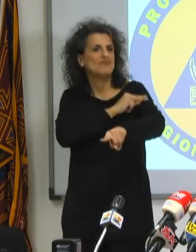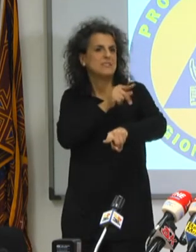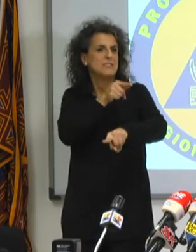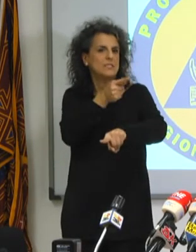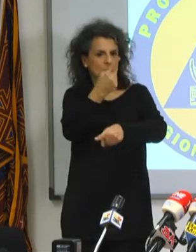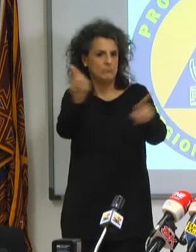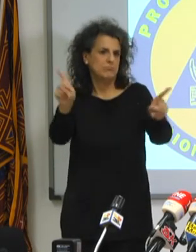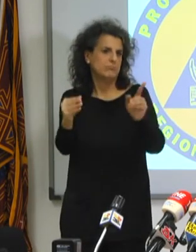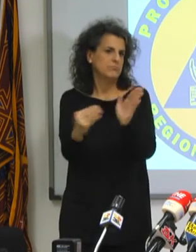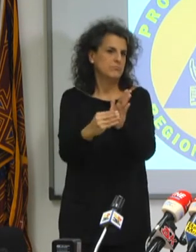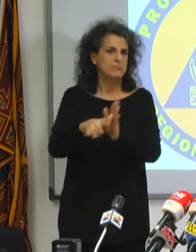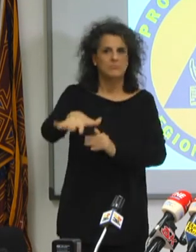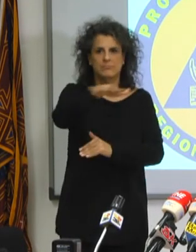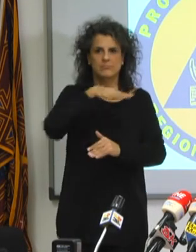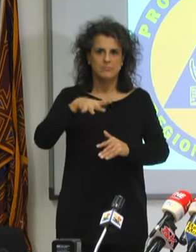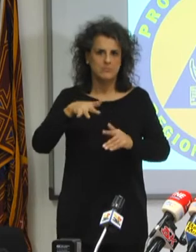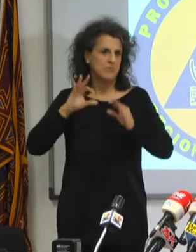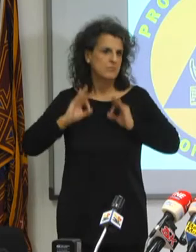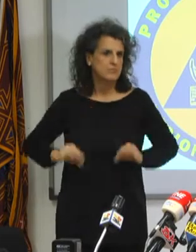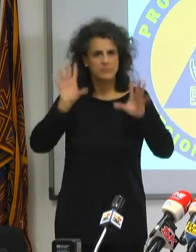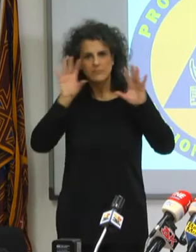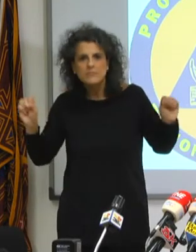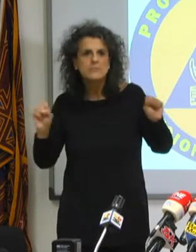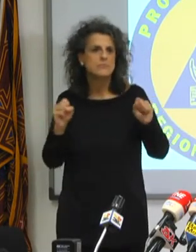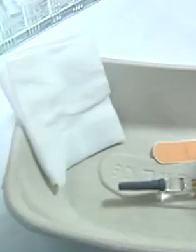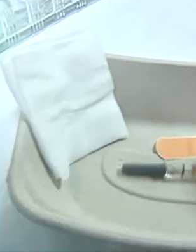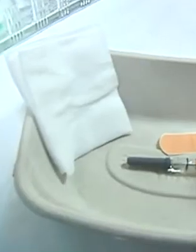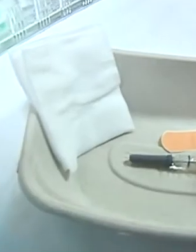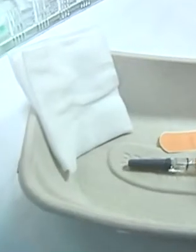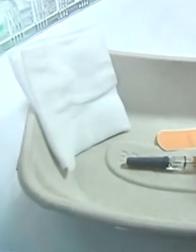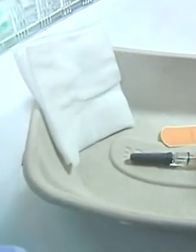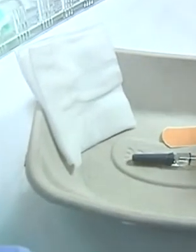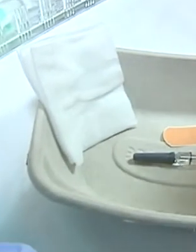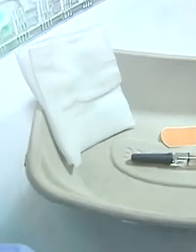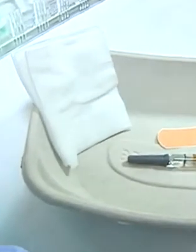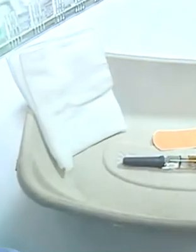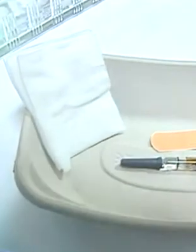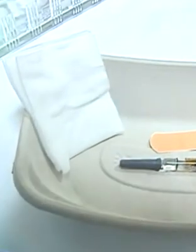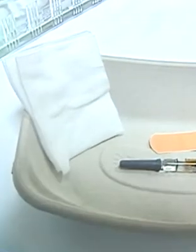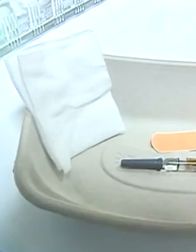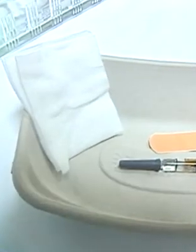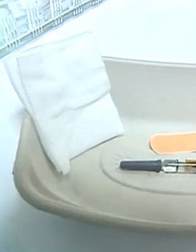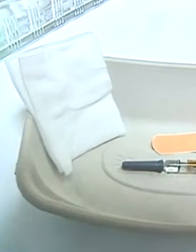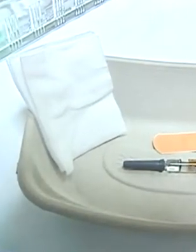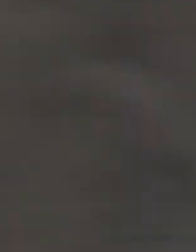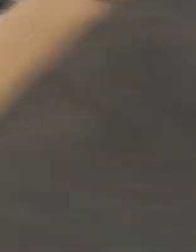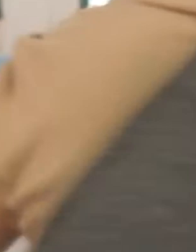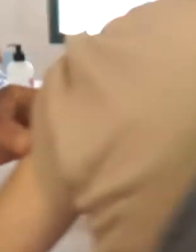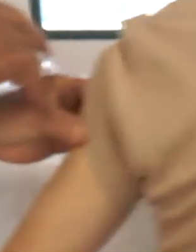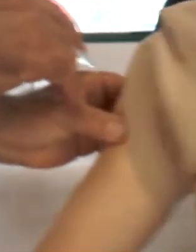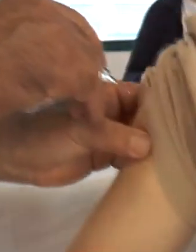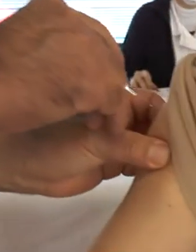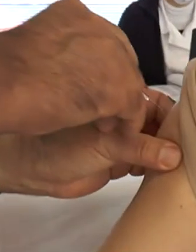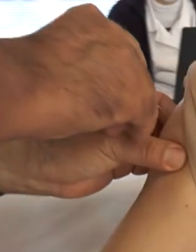iniettano alle proprie forze dell'ordine, insomma ai propri corpi. In parallelo agli over 80 ci sono poi le vaccinazioni per le persone